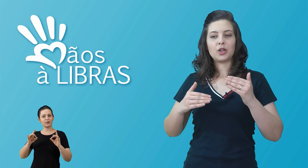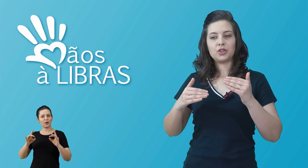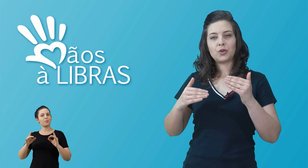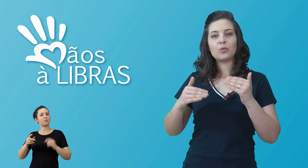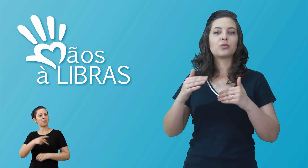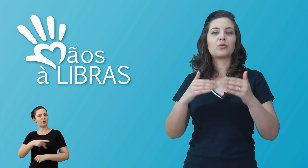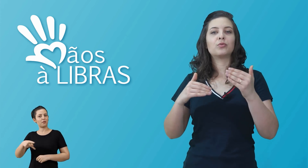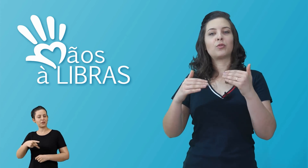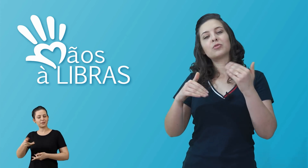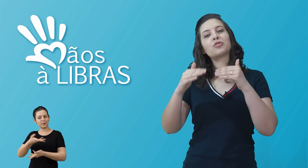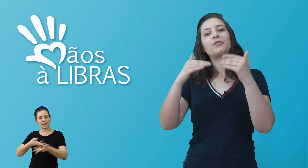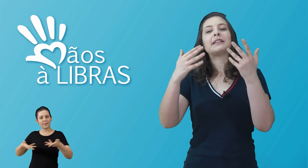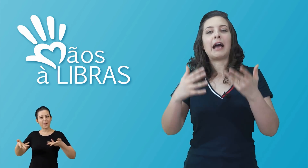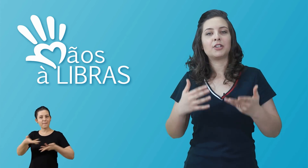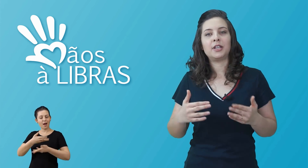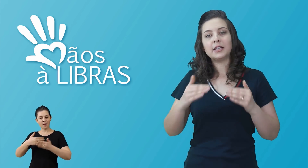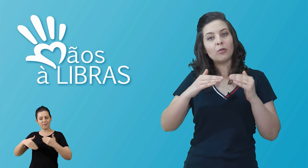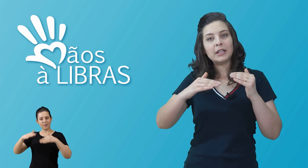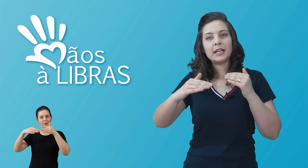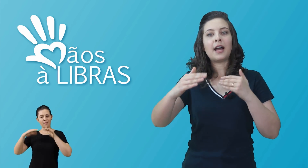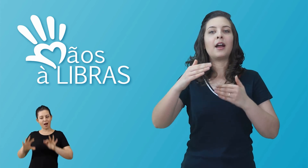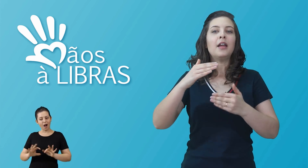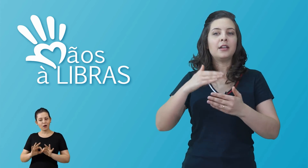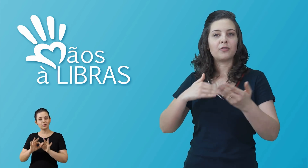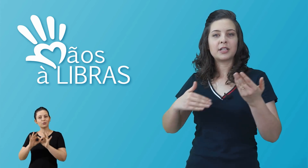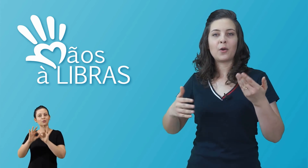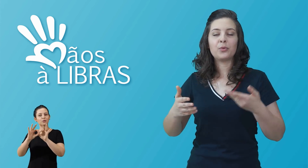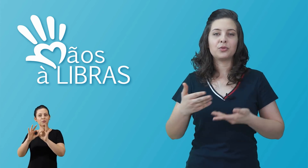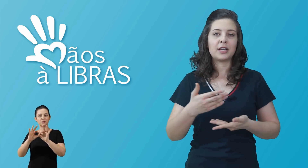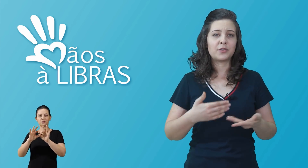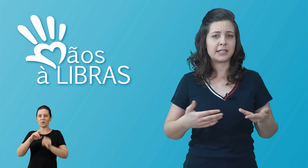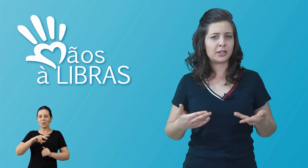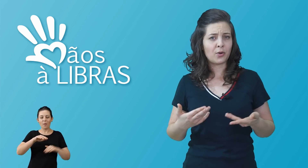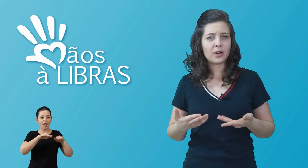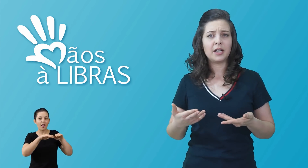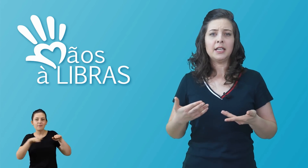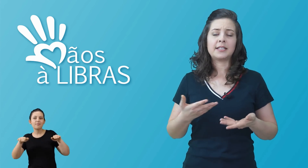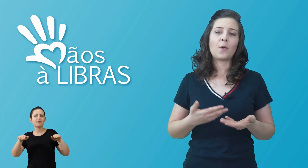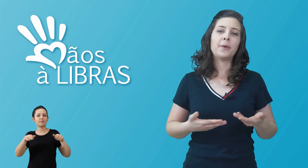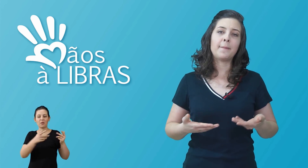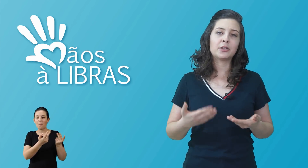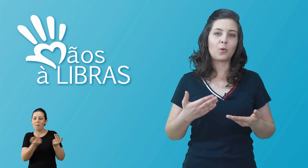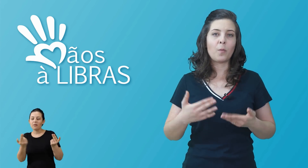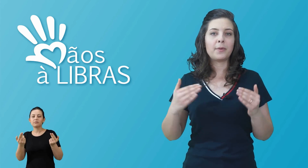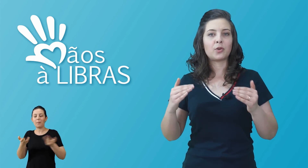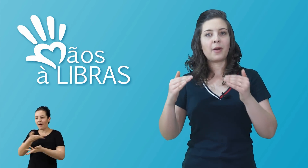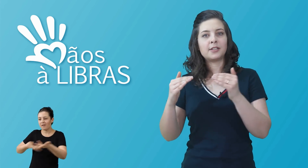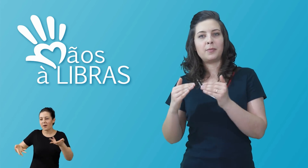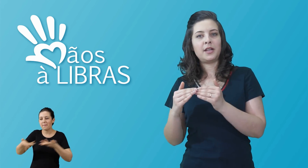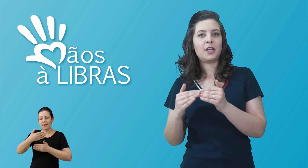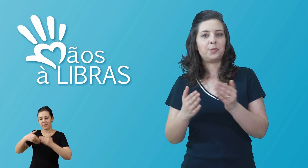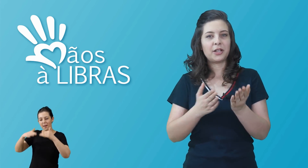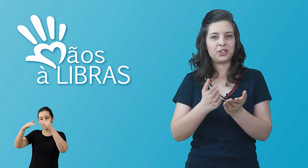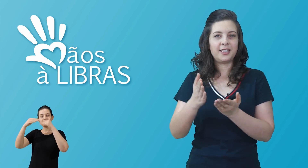ali de construtividade, ali, não linear. Então você tem a oportunidade de fazer essa troca, esse acompanhamento com uma pessoa